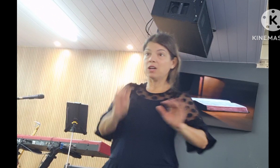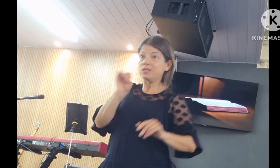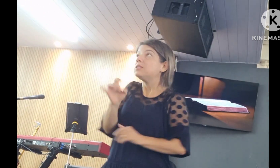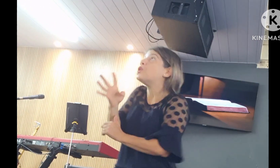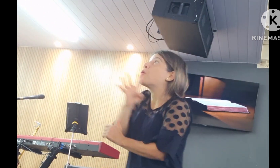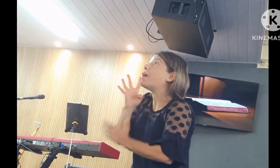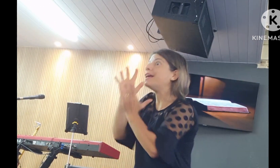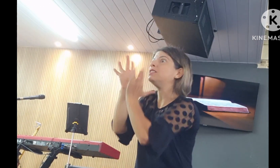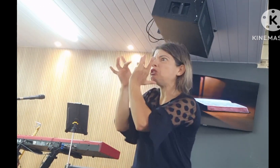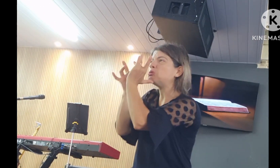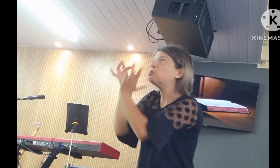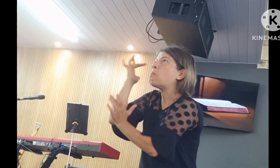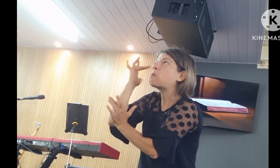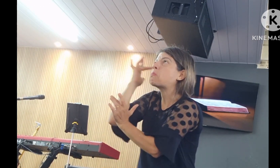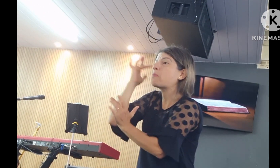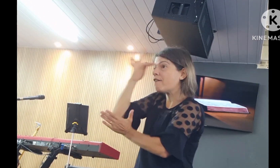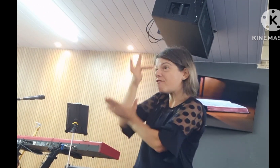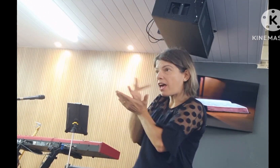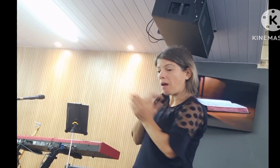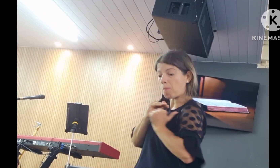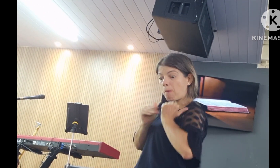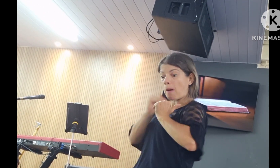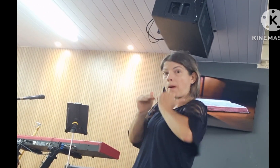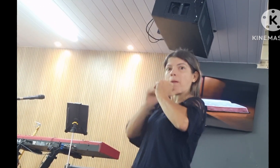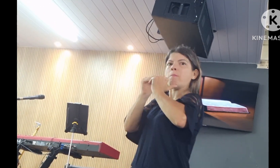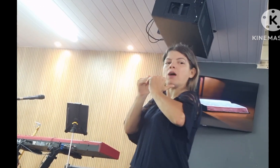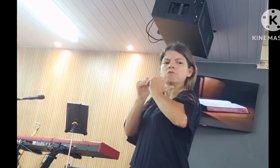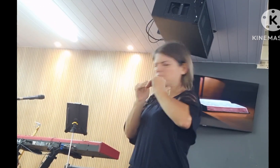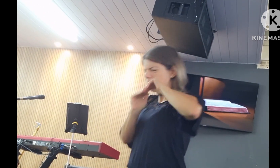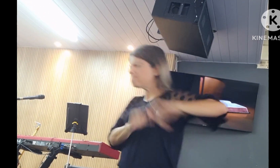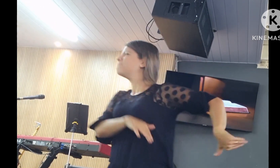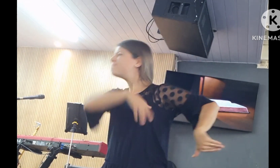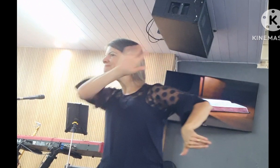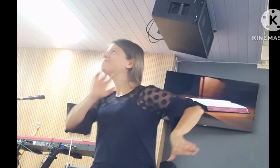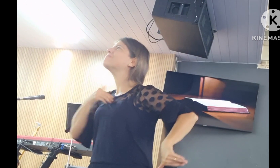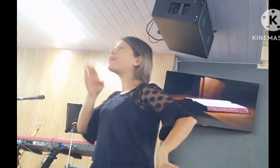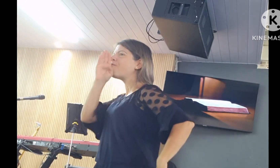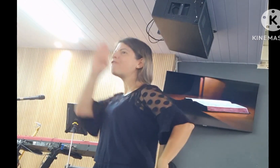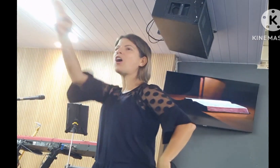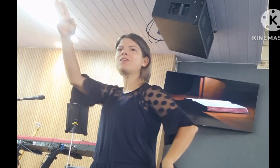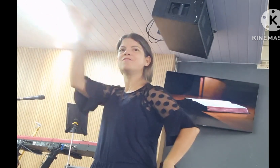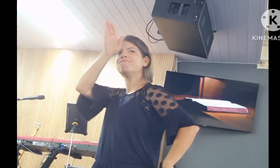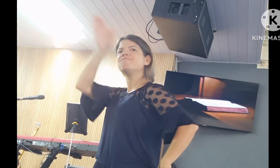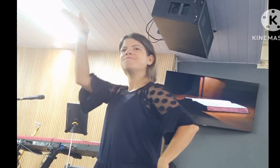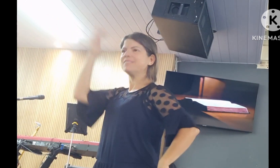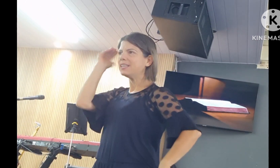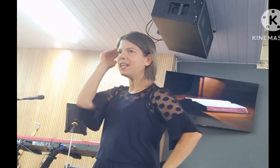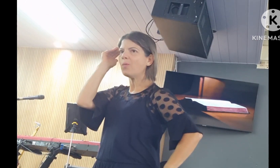sou, eu sei o que Deus fez por mim, eu sei o que Deus preparou para mim, o diabo não tira a farinha